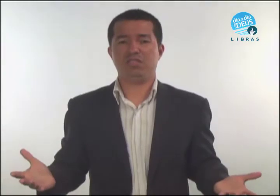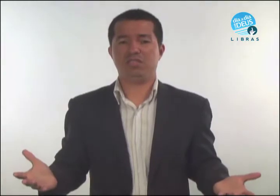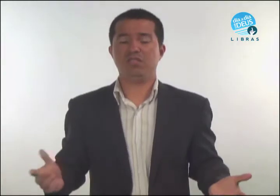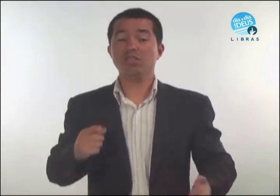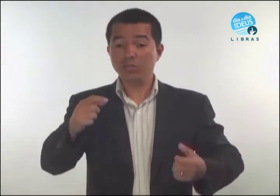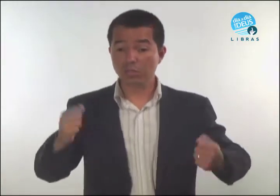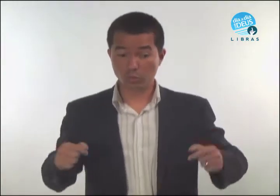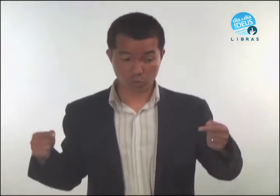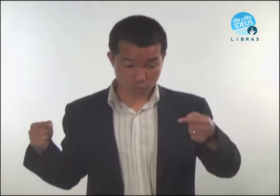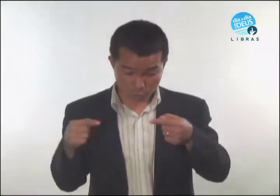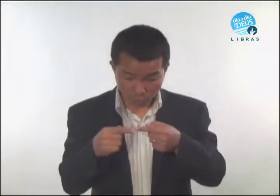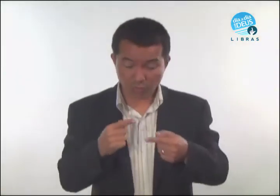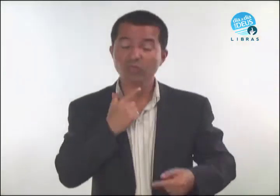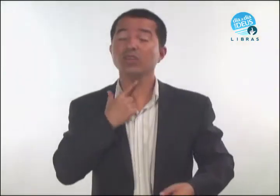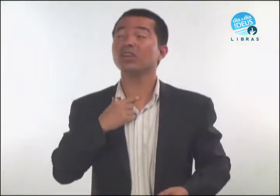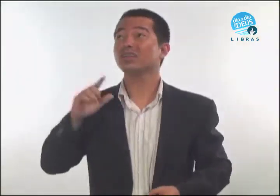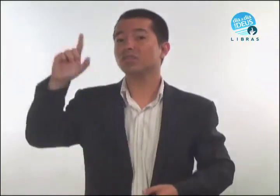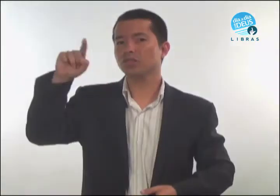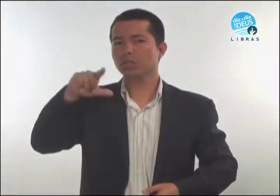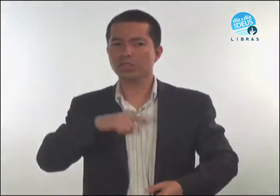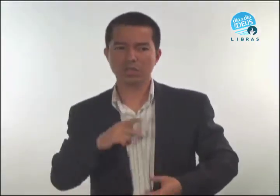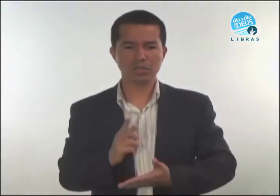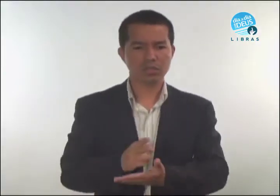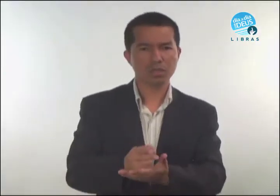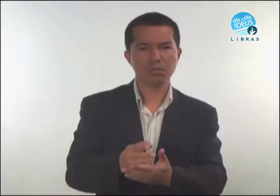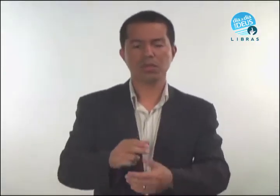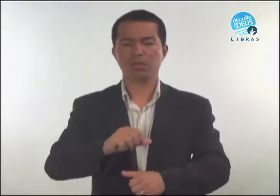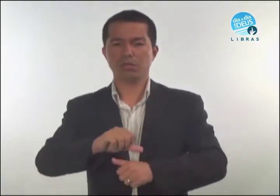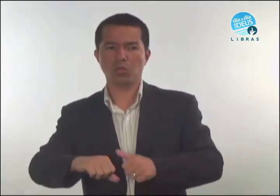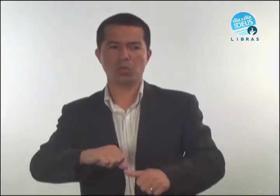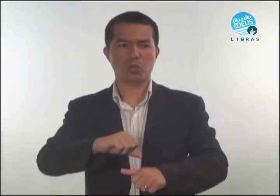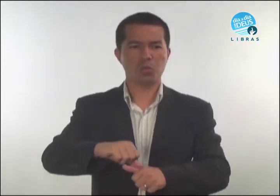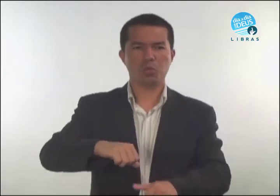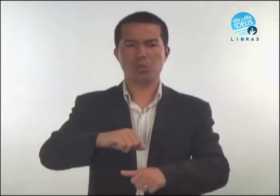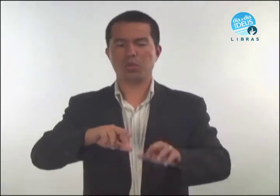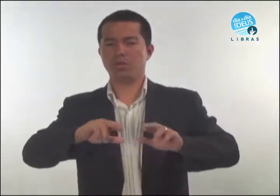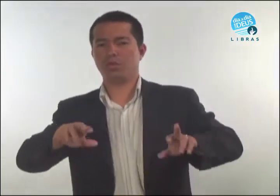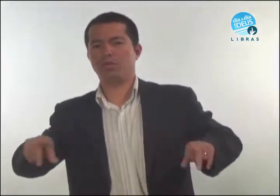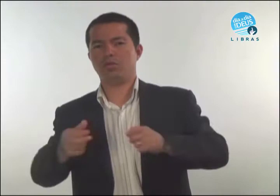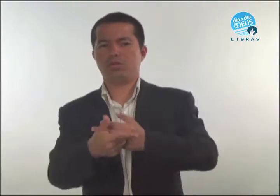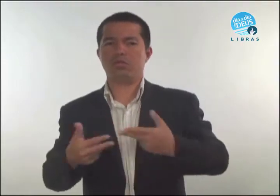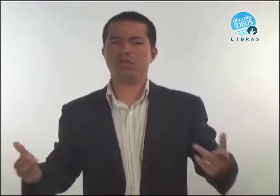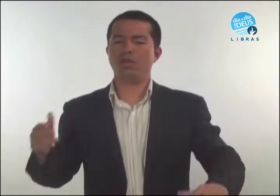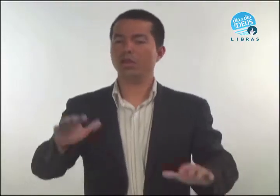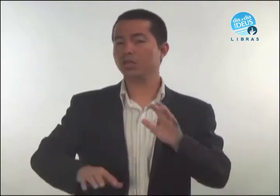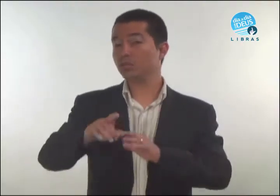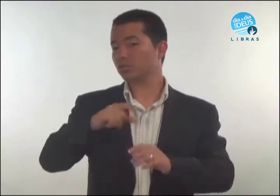Deus. E a gente vai se enganando, e a gente vem e aparenta até uma vida